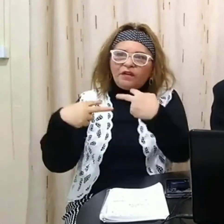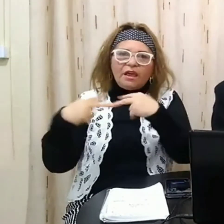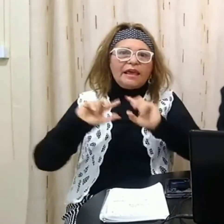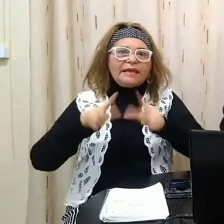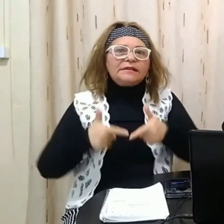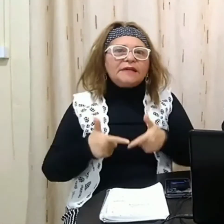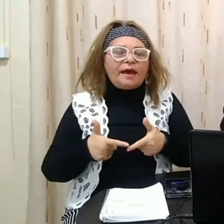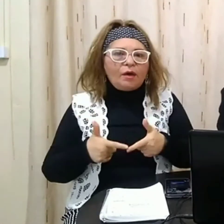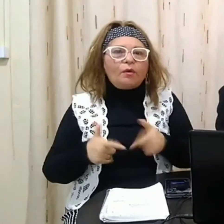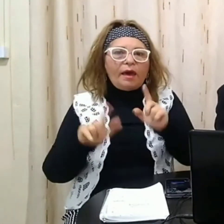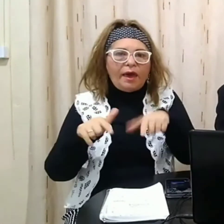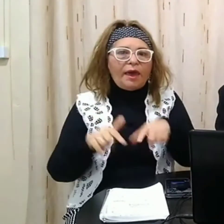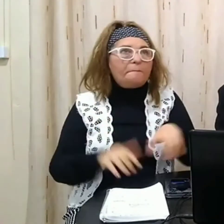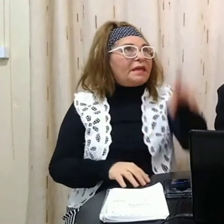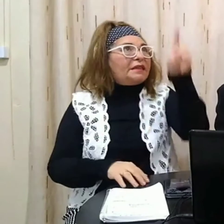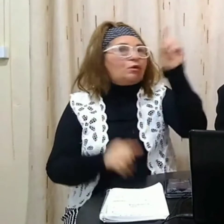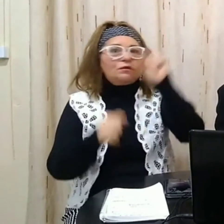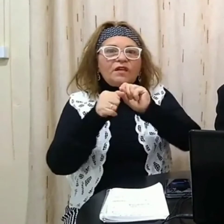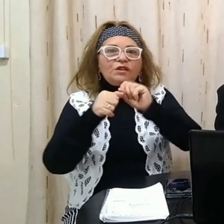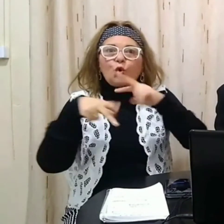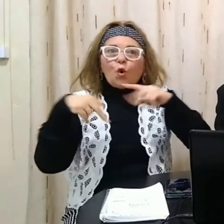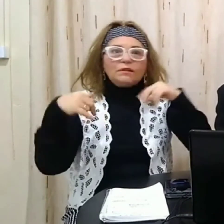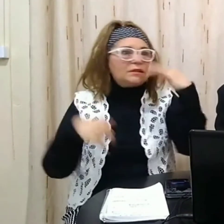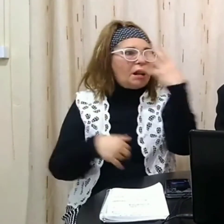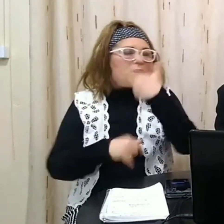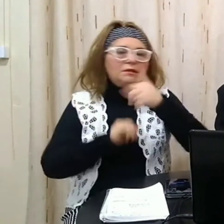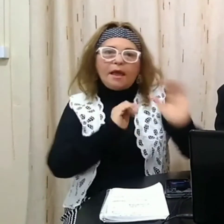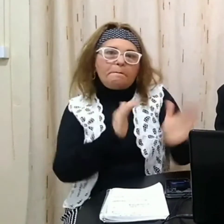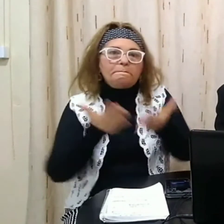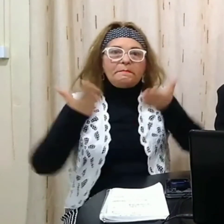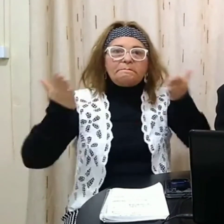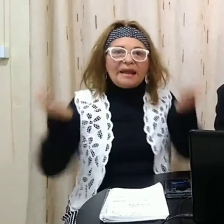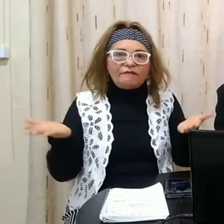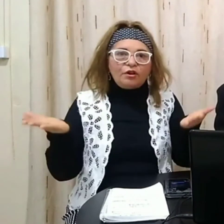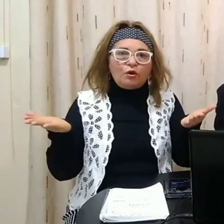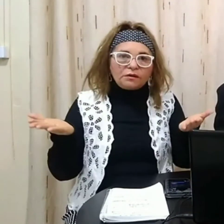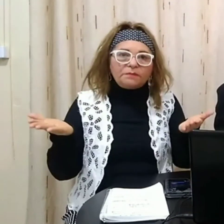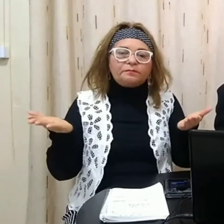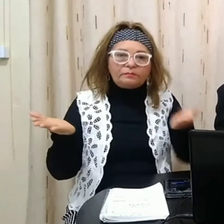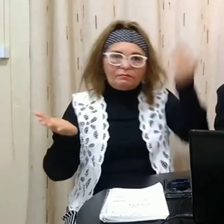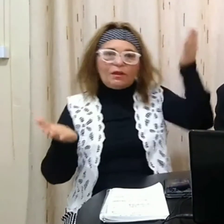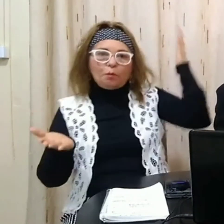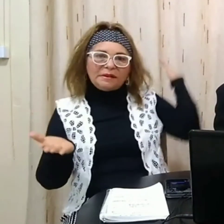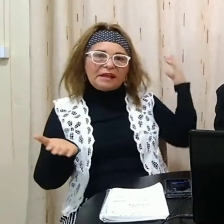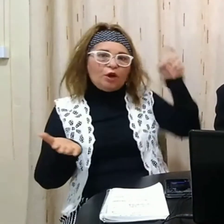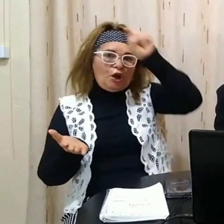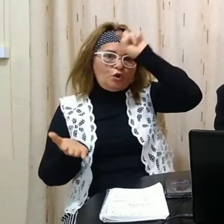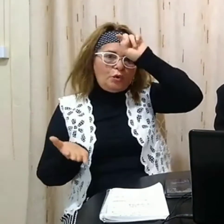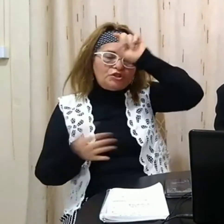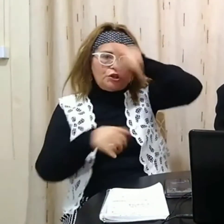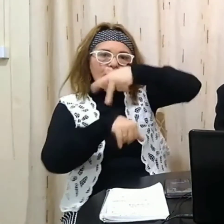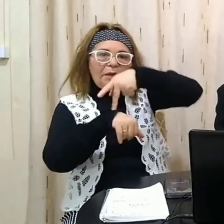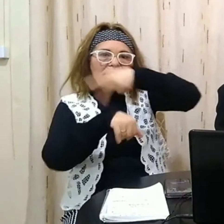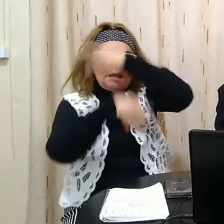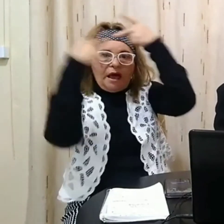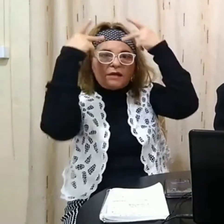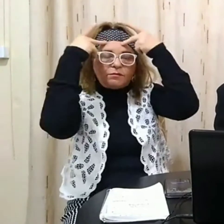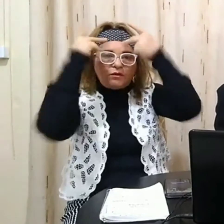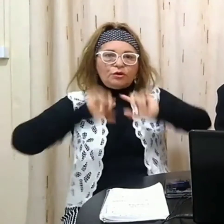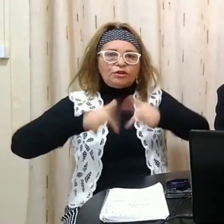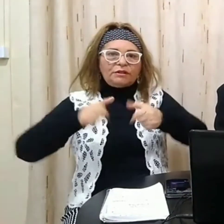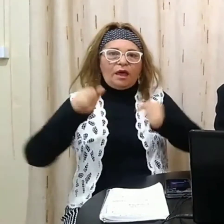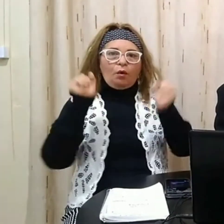Deus agiu poderosamente no meio deste povo. Eles foram escravizados no Egito e Deus mandou